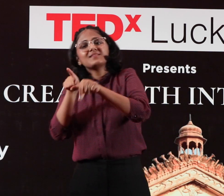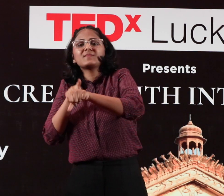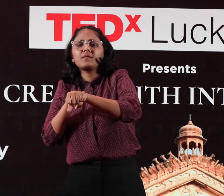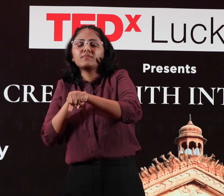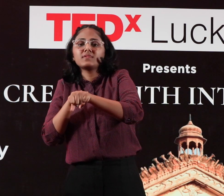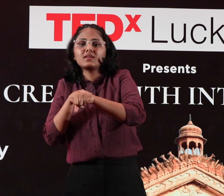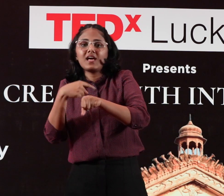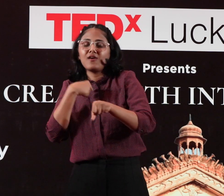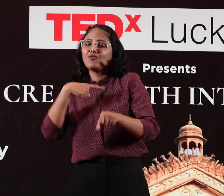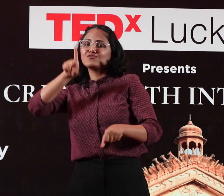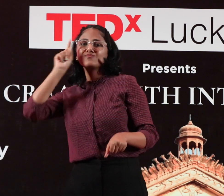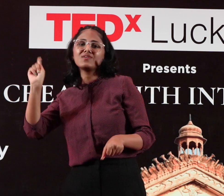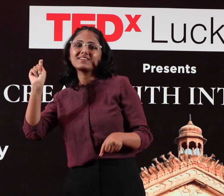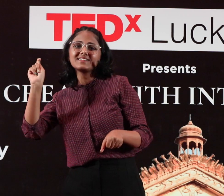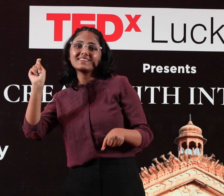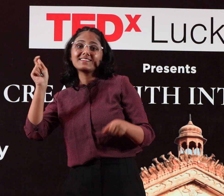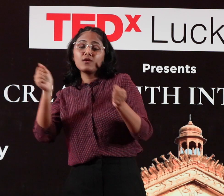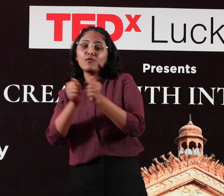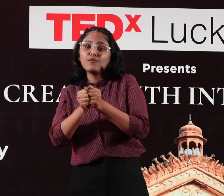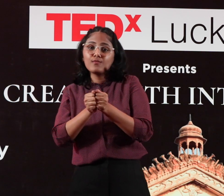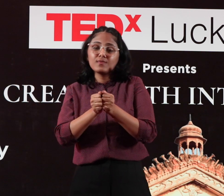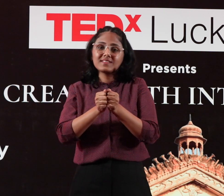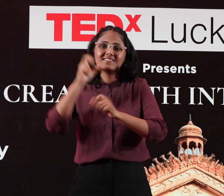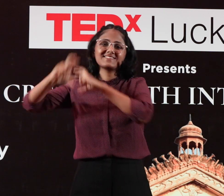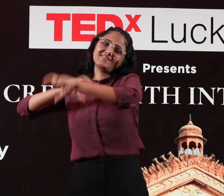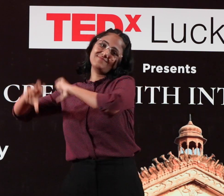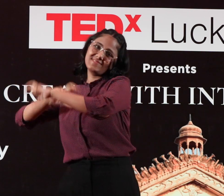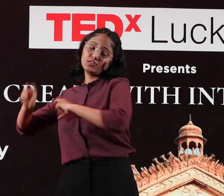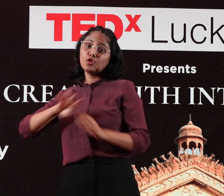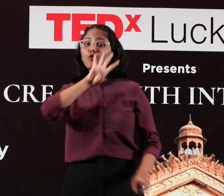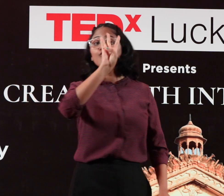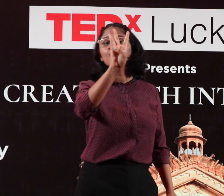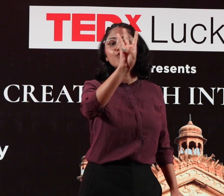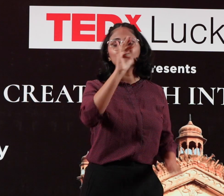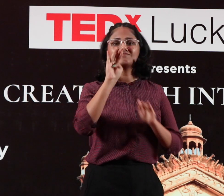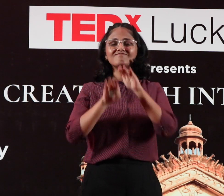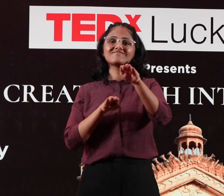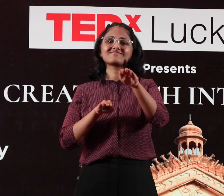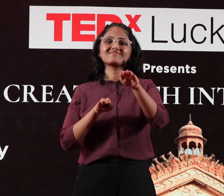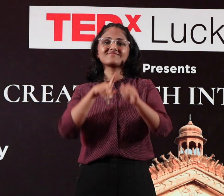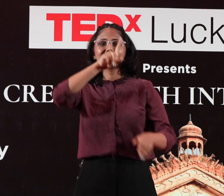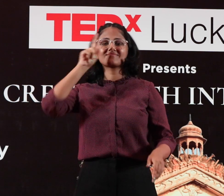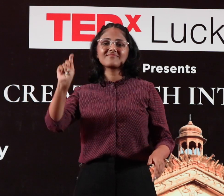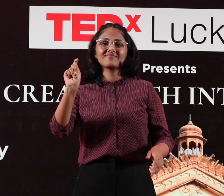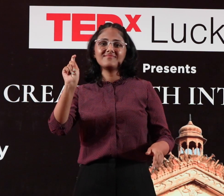20 कंपनियों के साथ काम करें, दैट इज द फोर्थ पिलर, एम्प्लॉयर्स। हम वो कंपनियों के साथ काम करने लगे